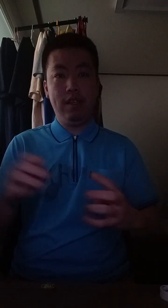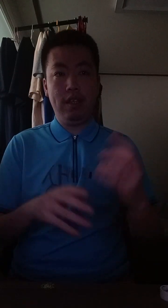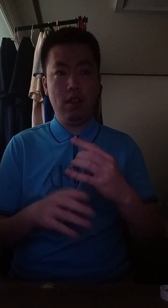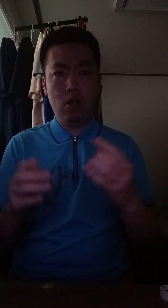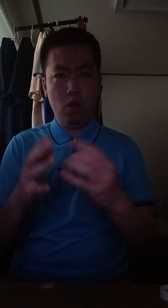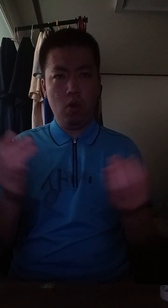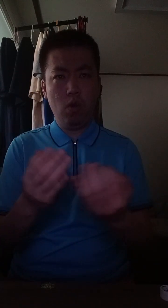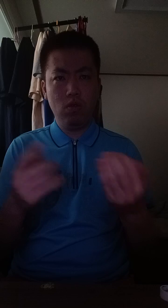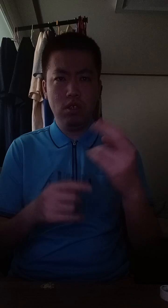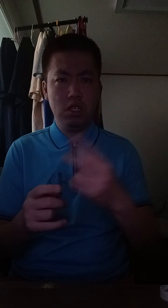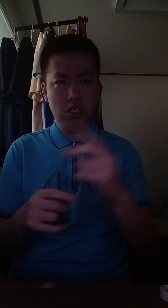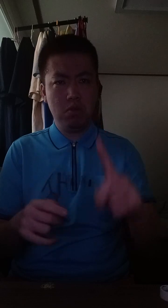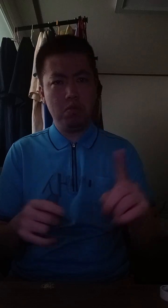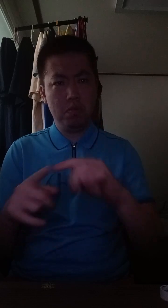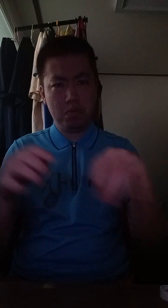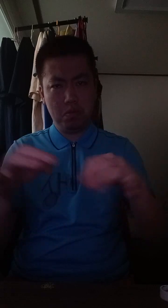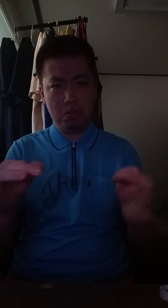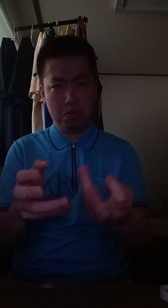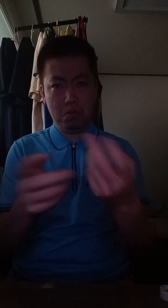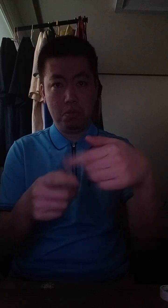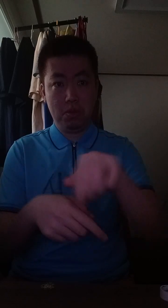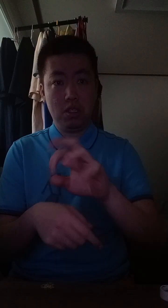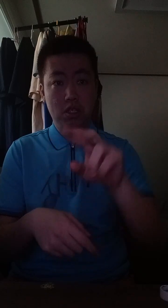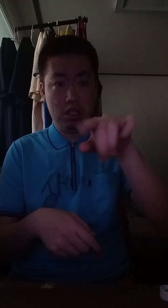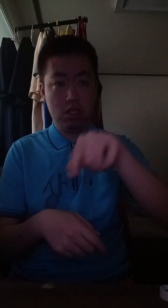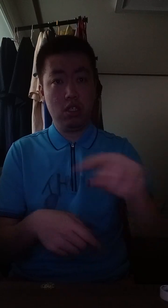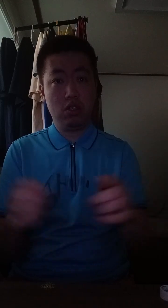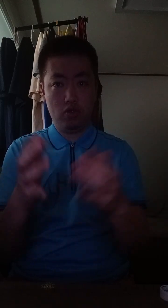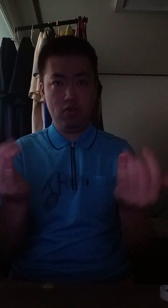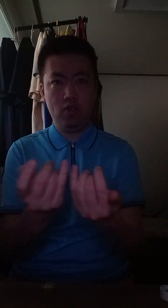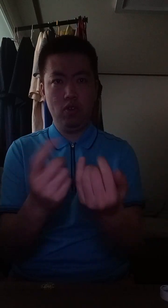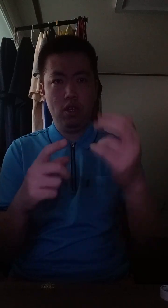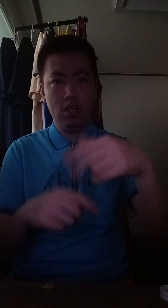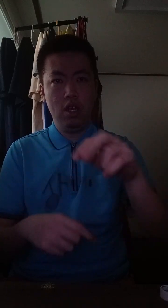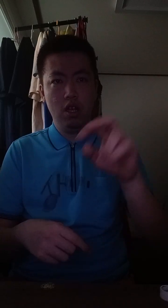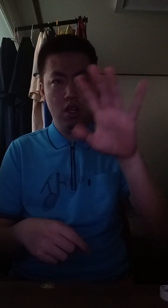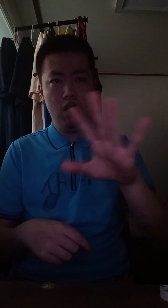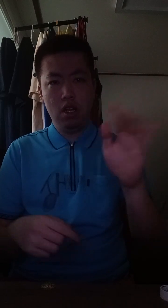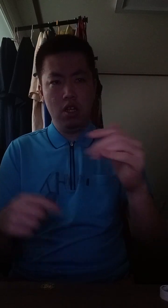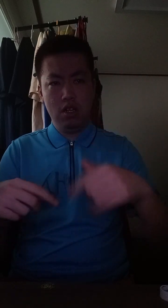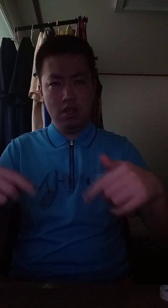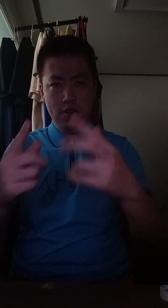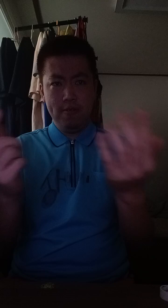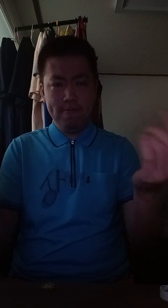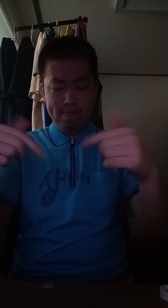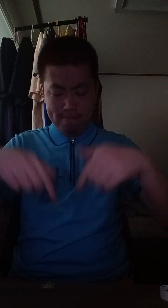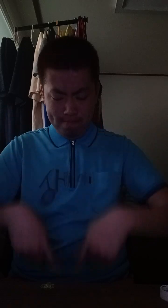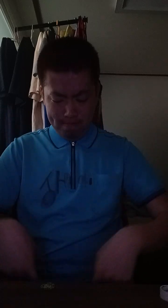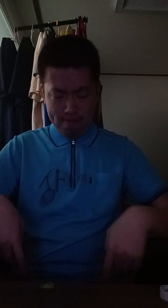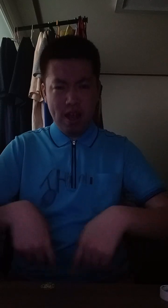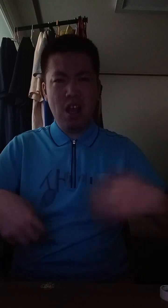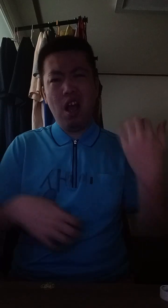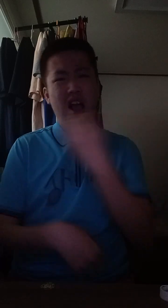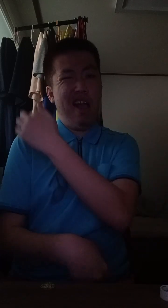하지만 어제 오후 1시쯤 서울 지하철 3호선 충무로역에선 5살 아이가 발이 빠지며 어깨까지 끼는